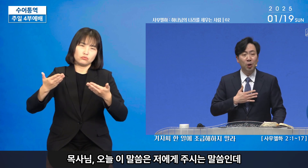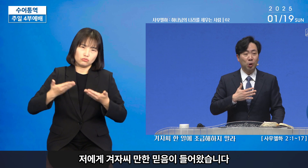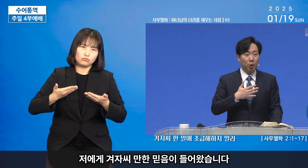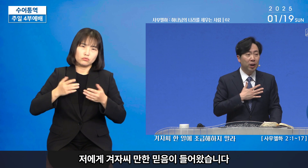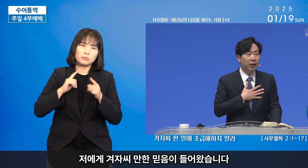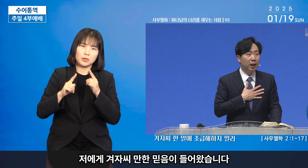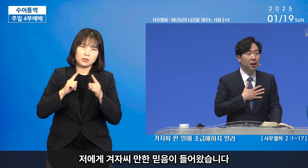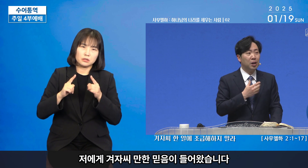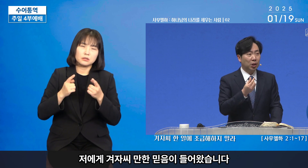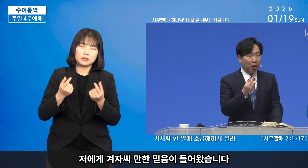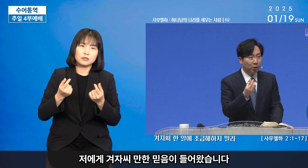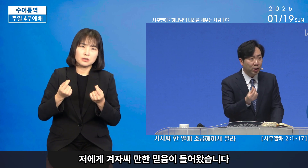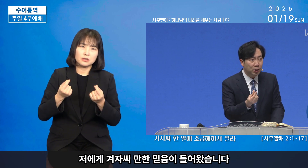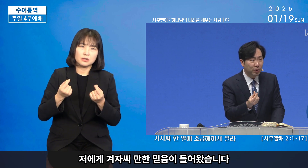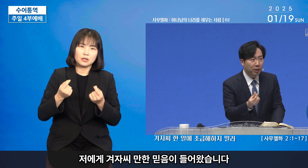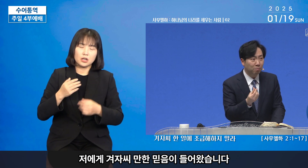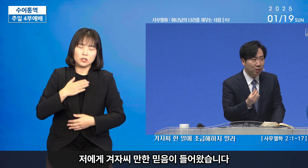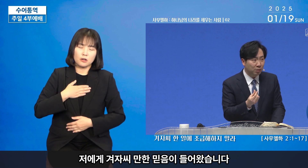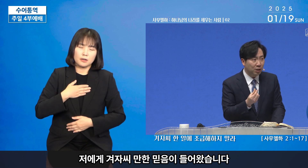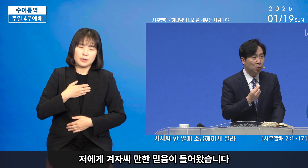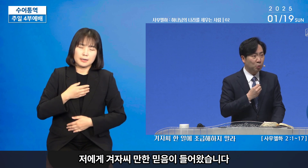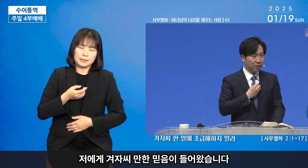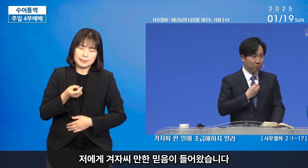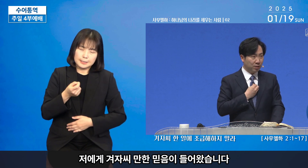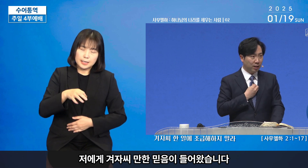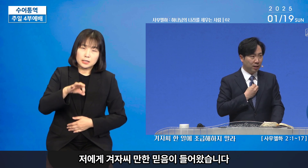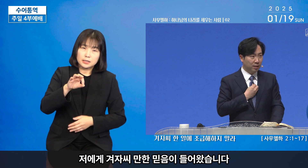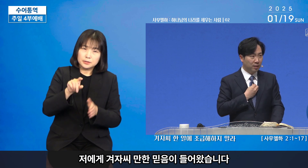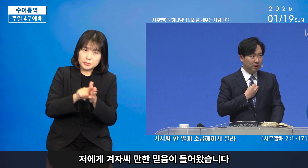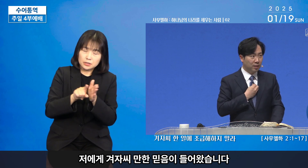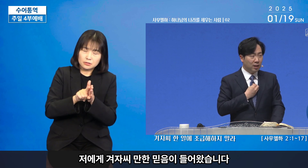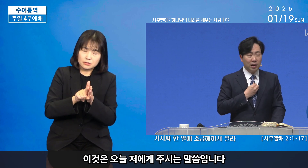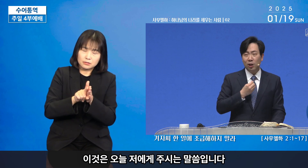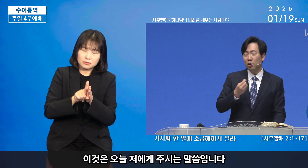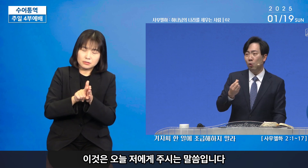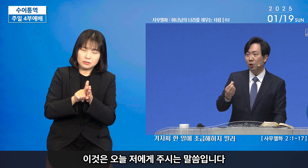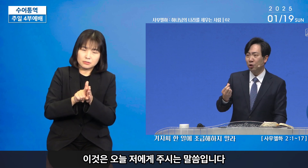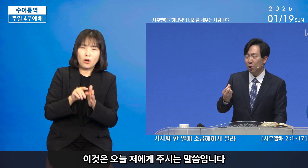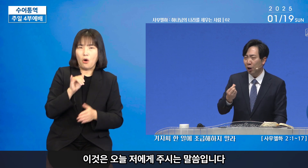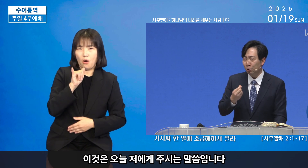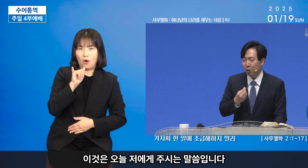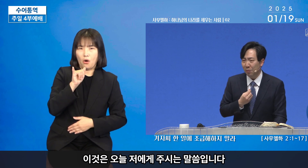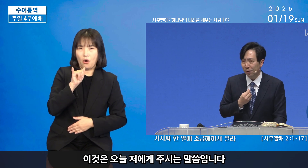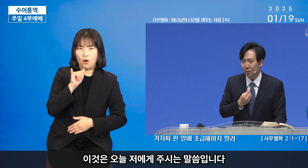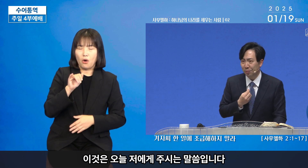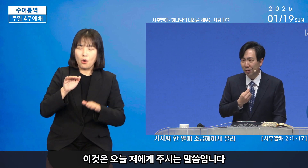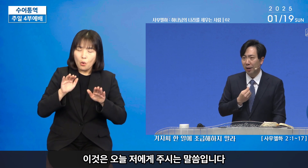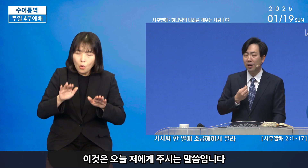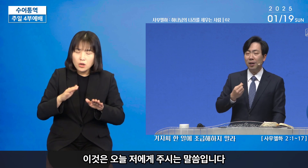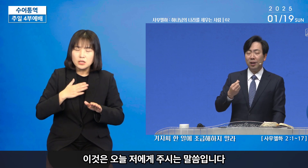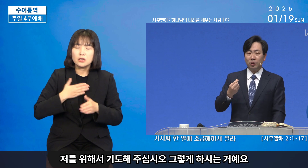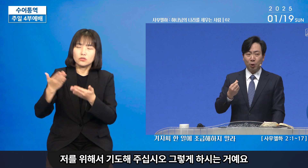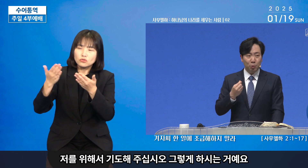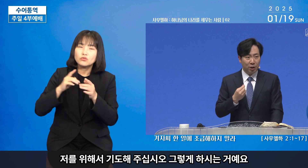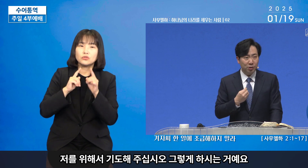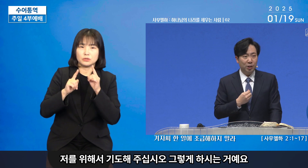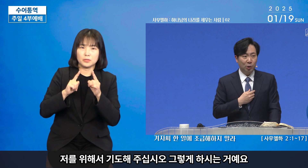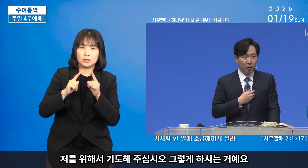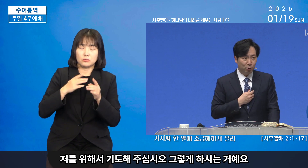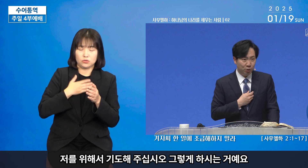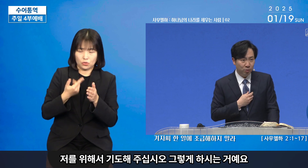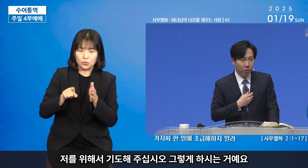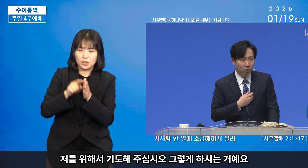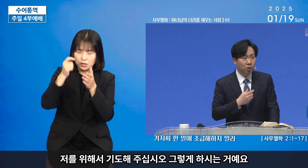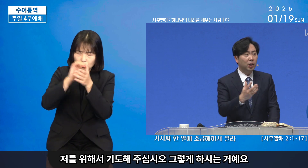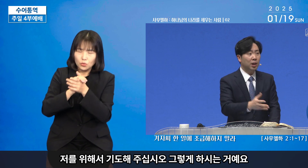말씀인데 저에게 겨자씨만한 믿음이 들어왔습니다. 이거는 오늘 저에게 주시는 말씀입니다. 저를 위해서